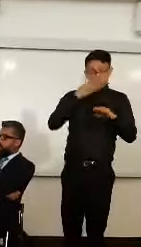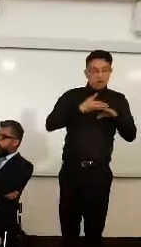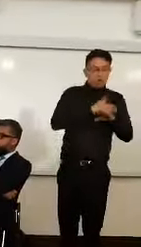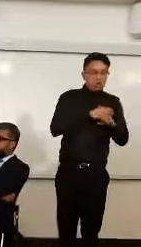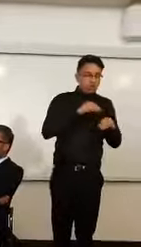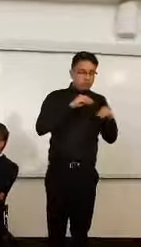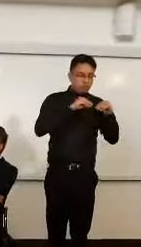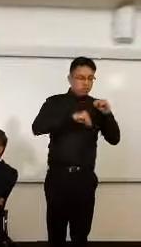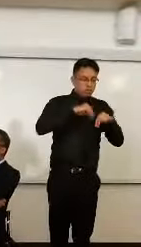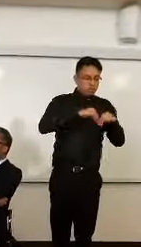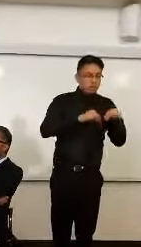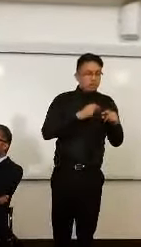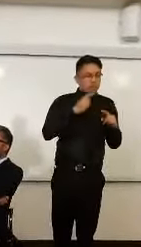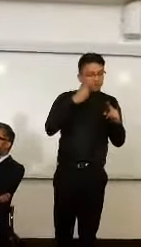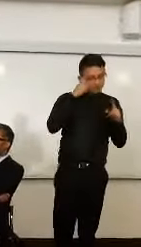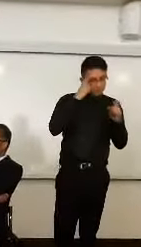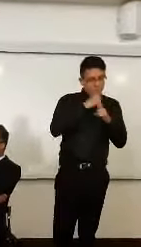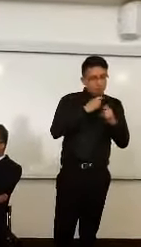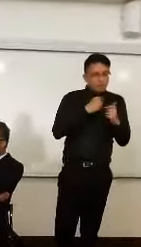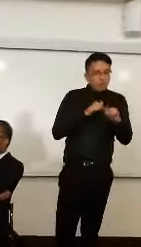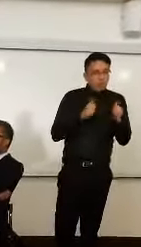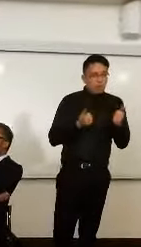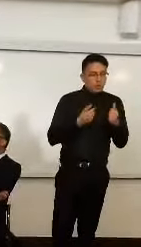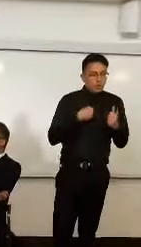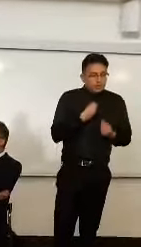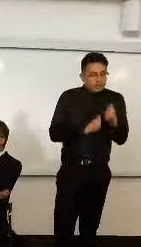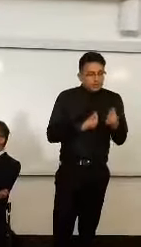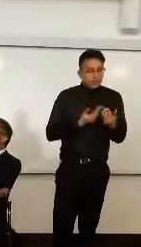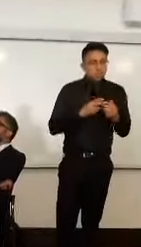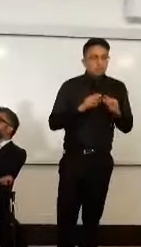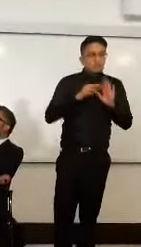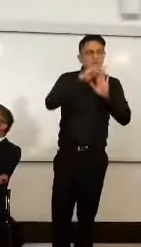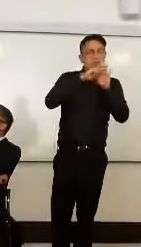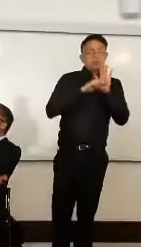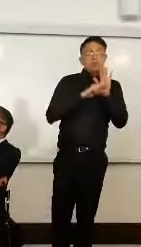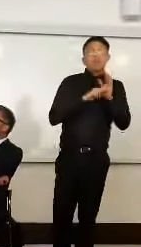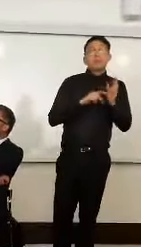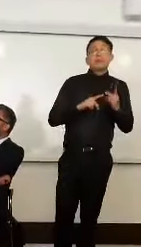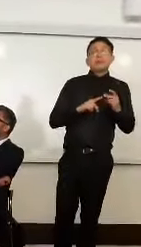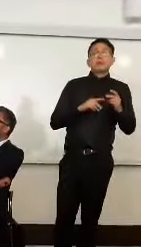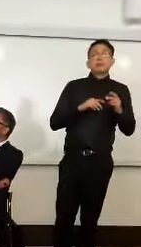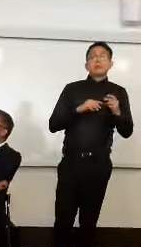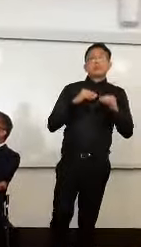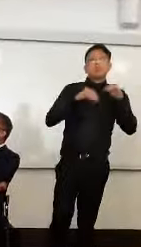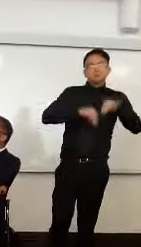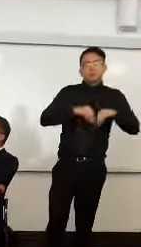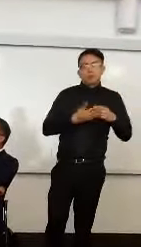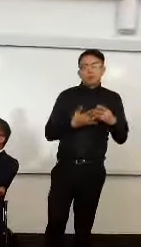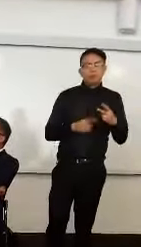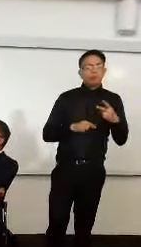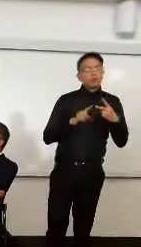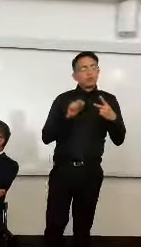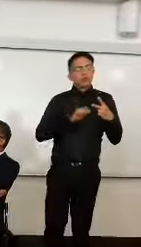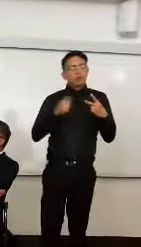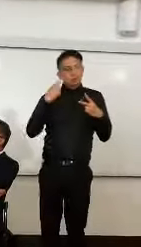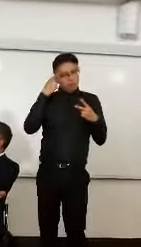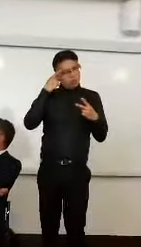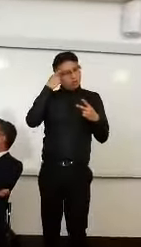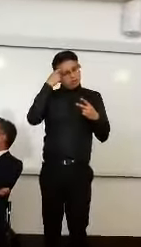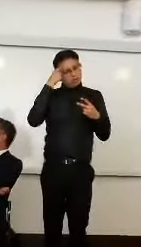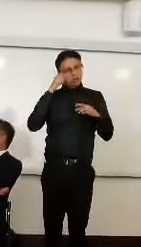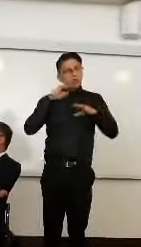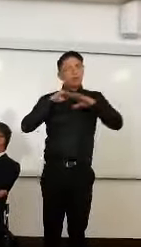la construcción, de pensarse y hacer una resolución en estas circunstancias, y el otro es cómo eso se refleja también en los retos